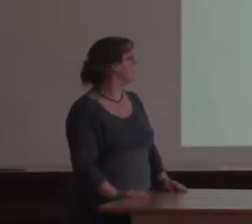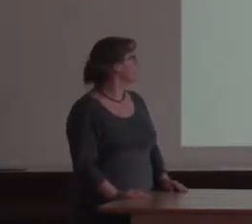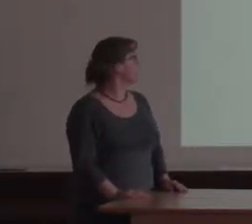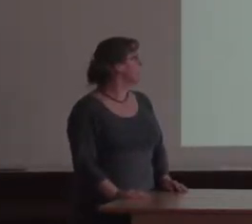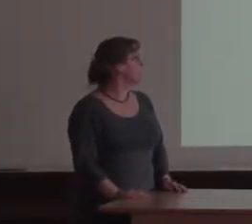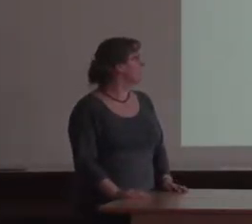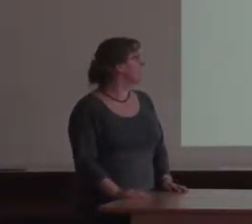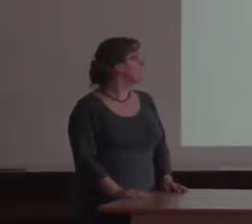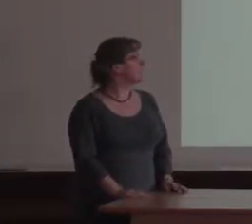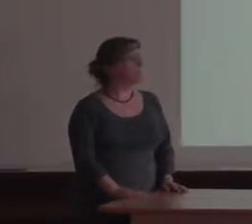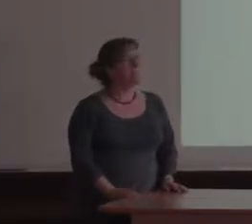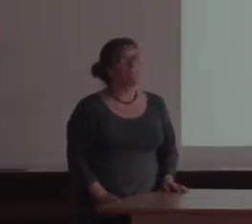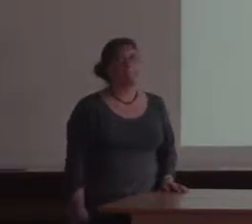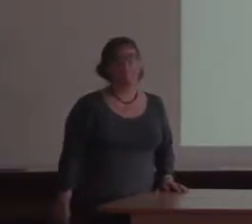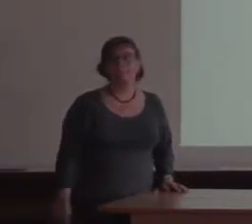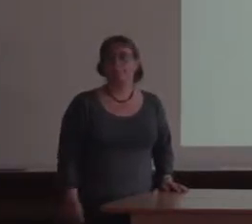En préambule,